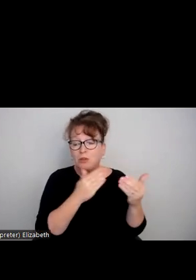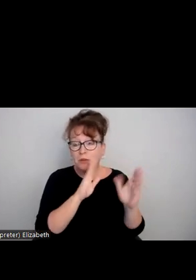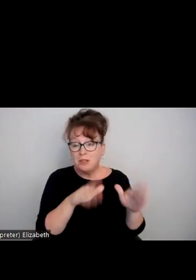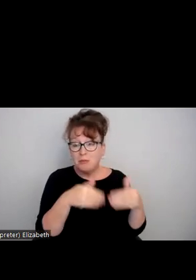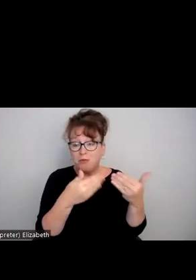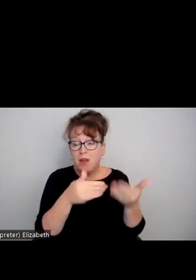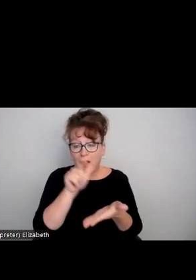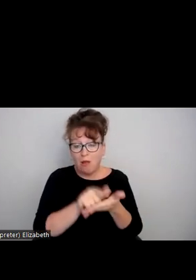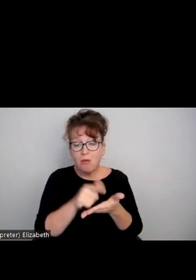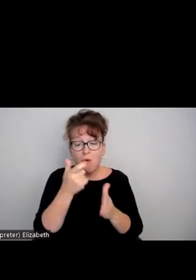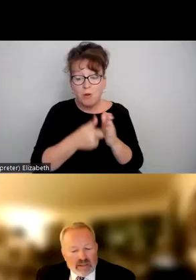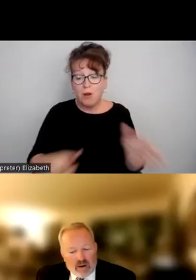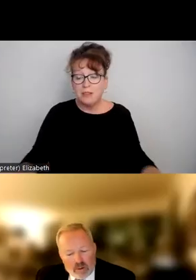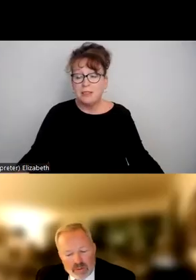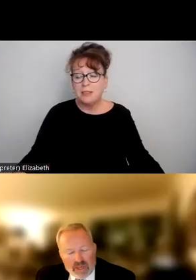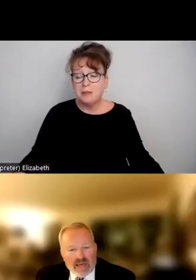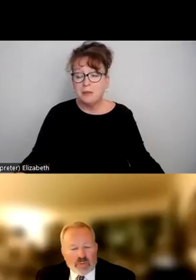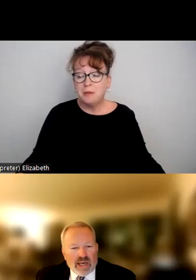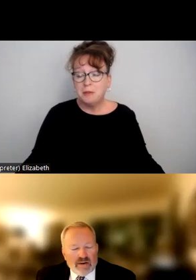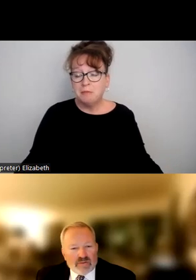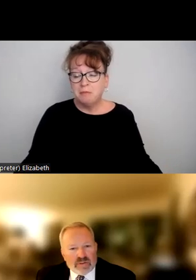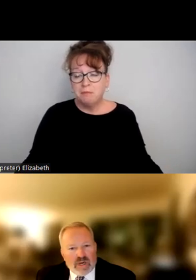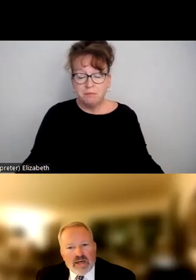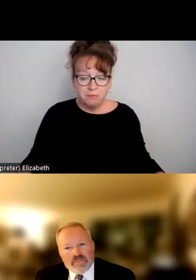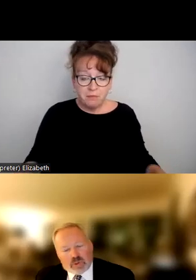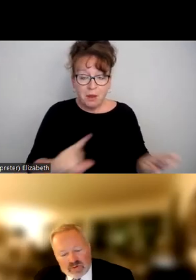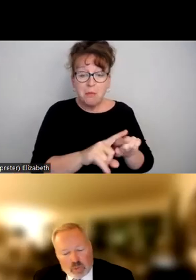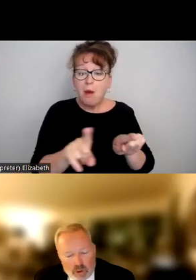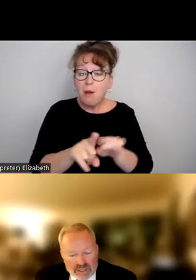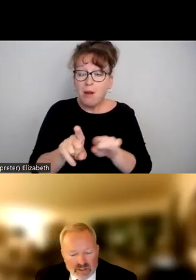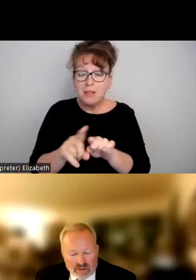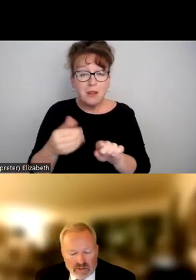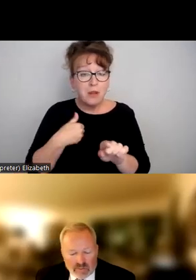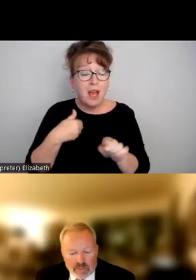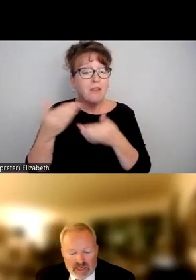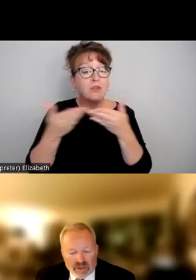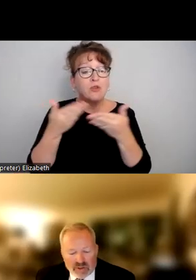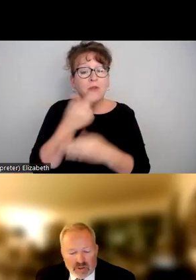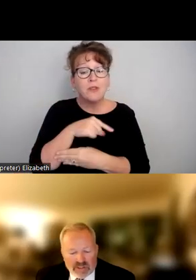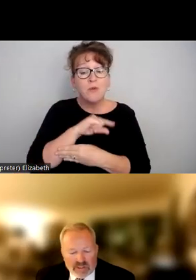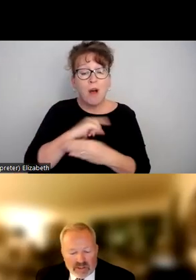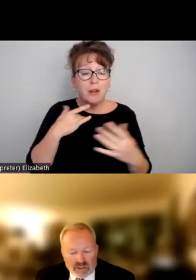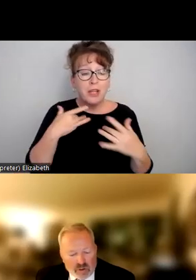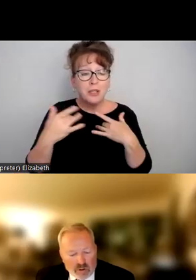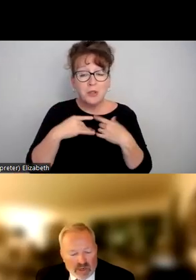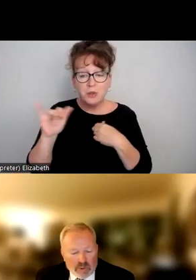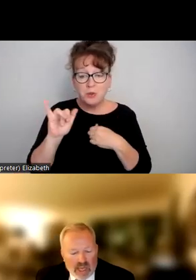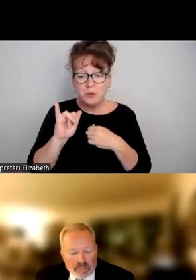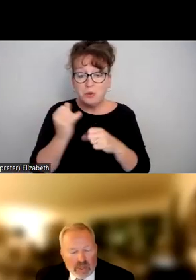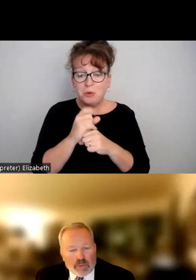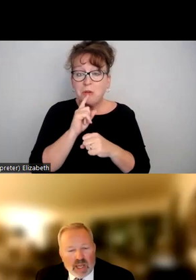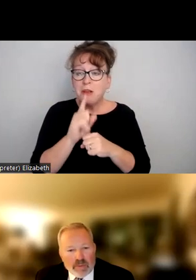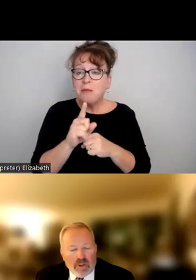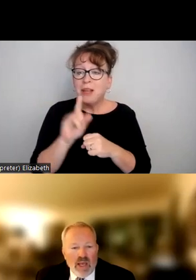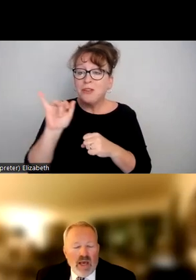la energía eléctrica sea segura eh Y eh que sea